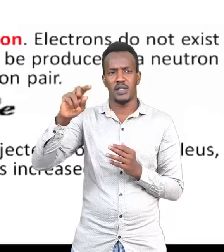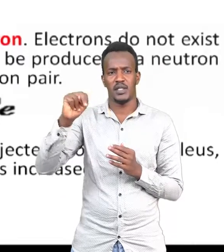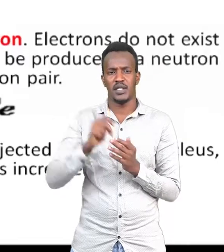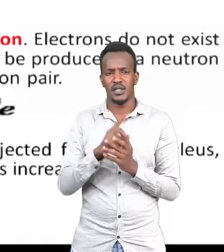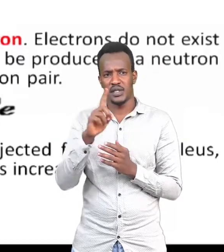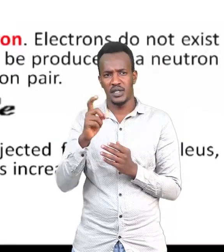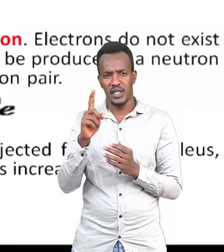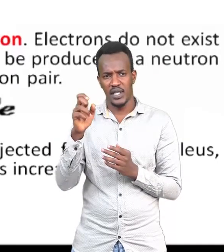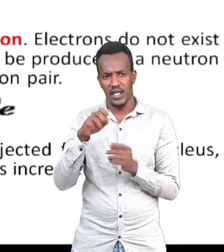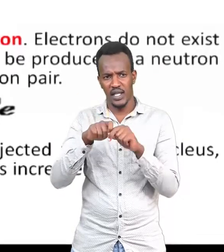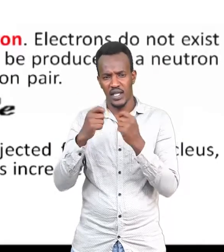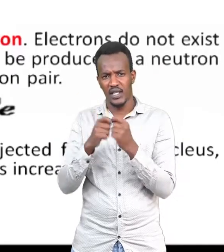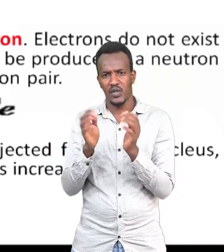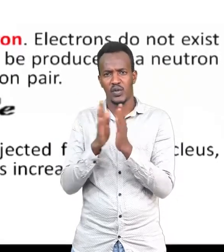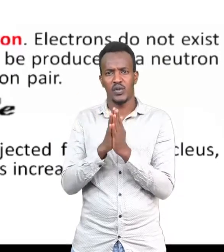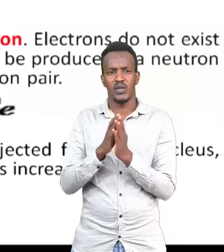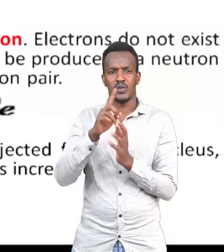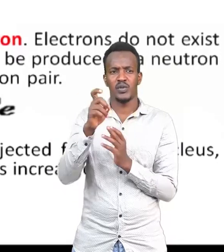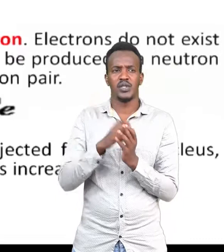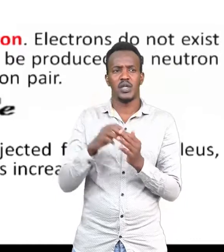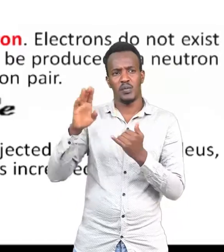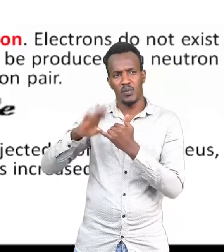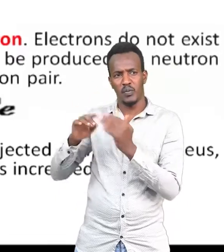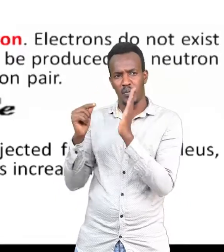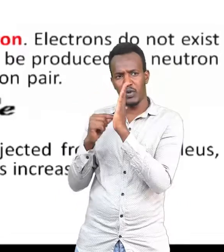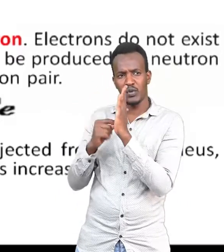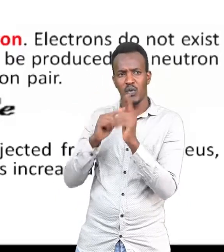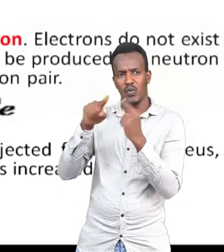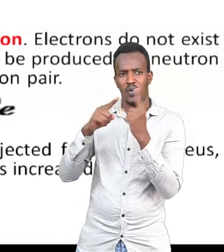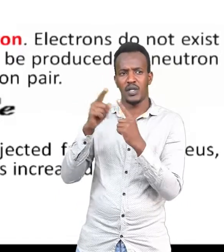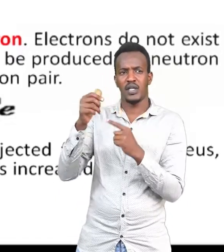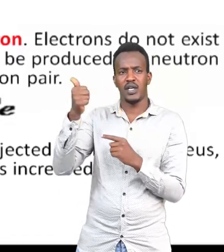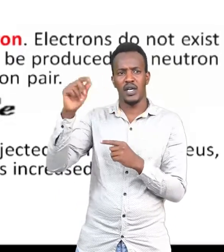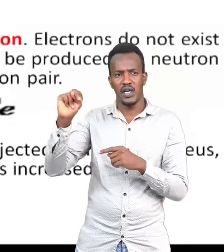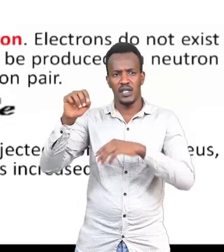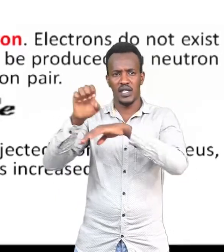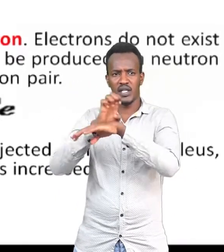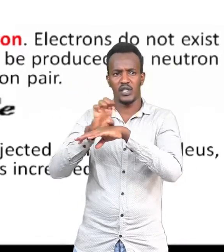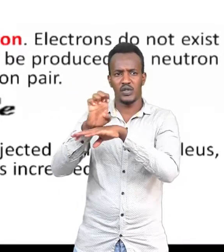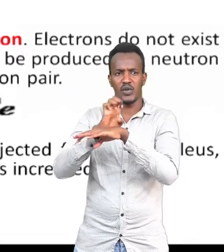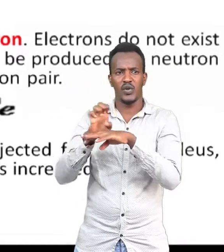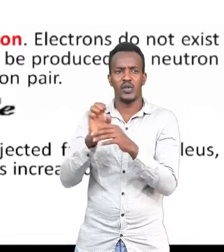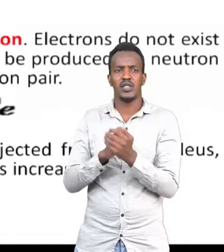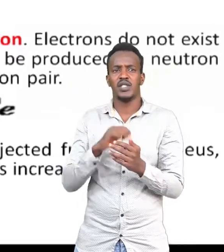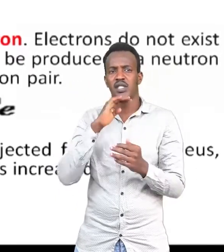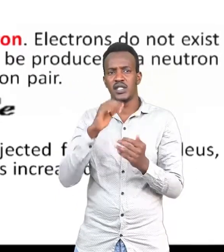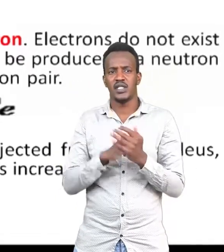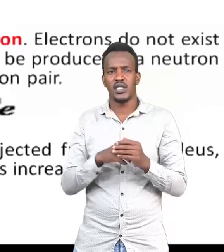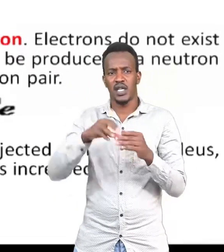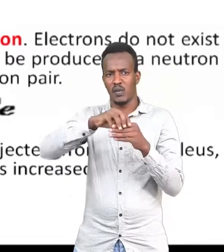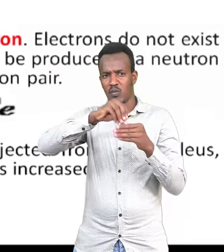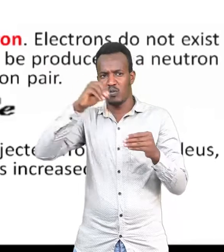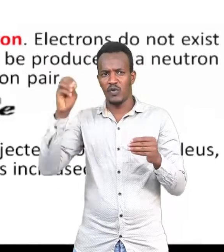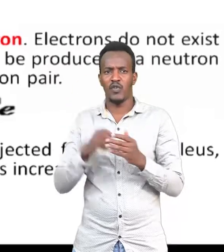equation-kaaga iska dhaxayn doonaa muxuu noqonayaa waa qodobka halkan hoose kugu qoranaya when an electron is ejected from the nucleus marka hal electron laga soo saaro